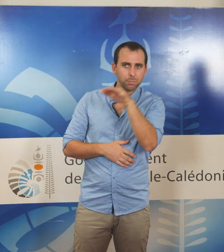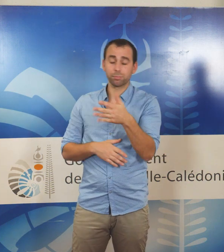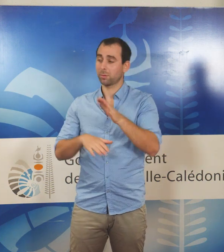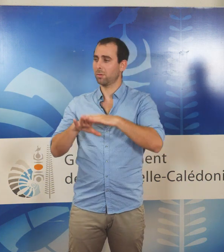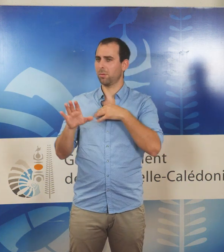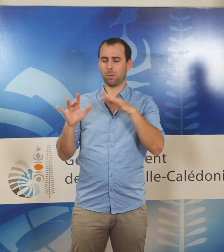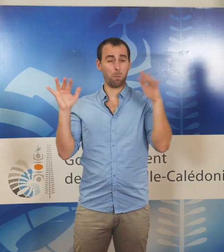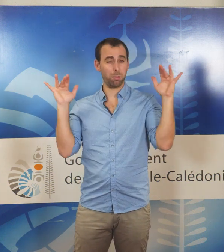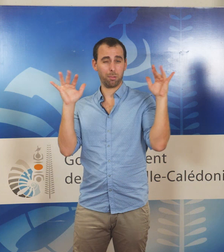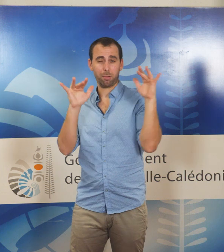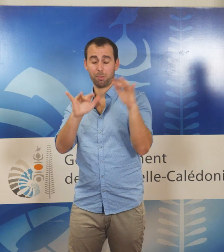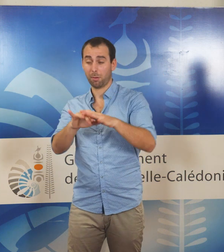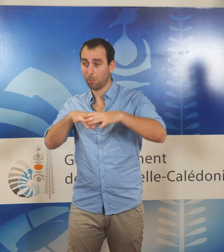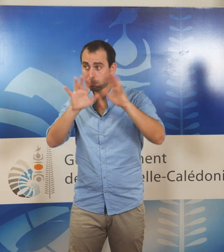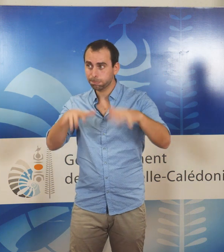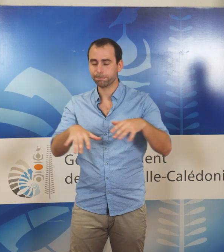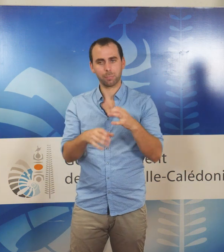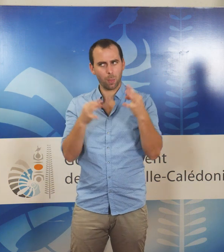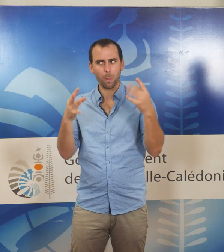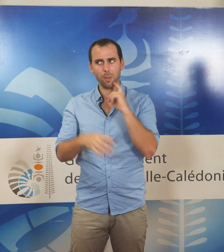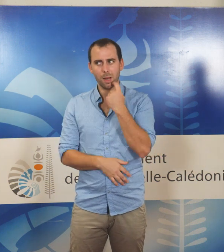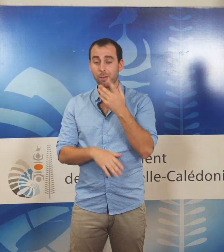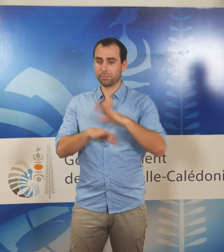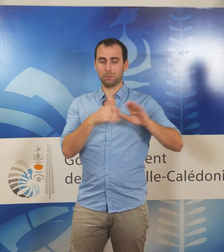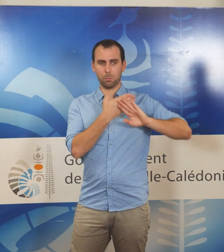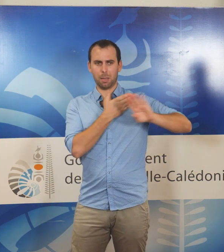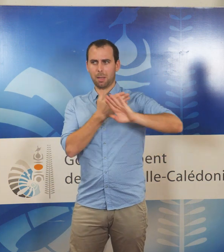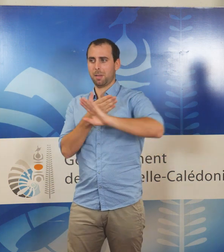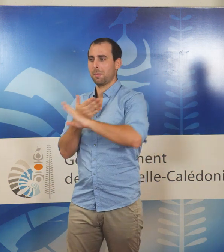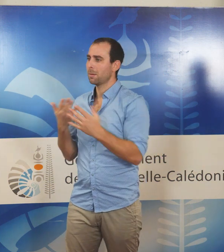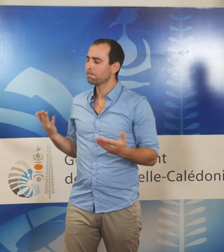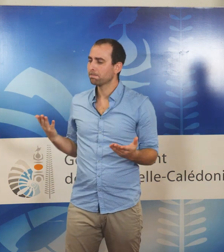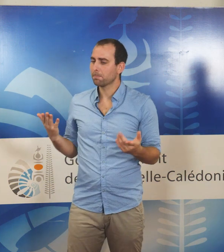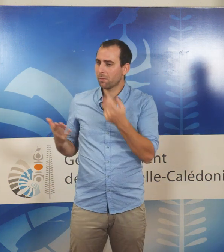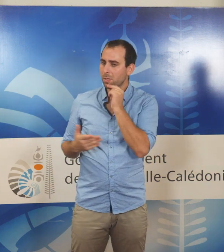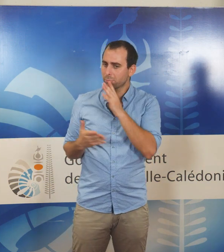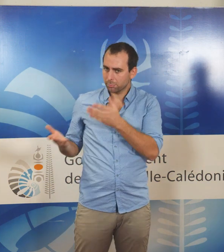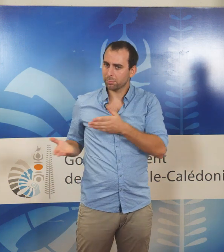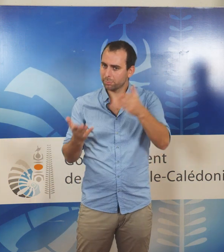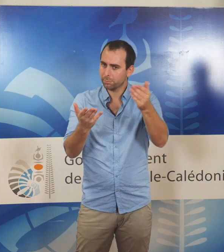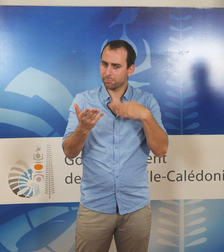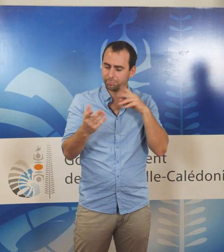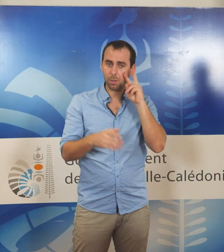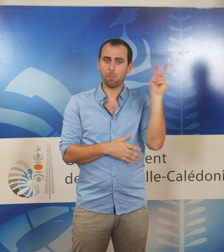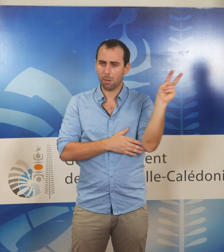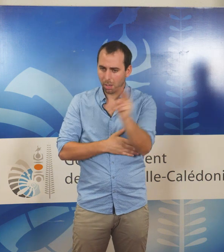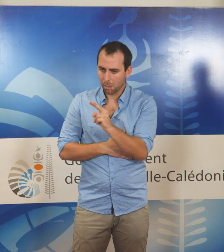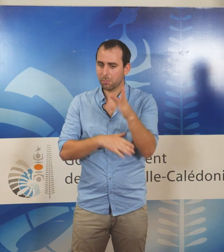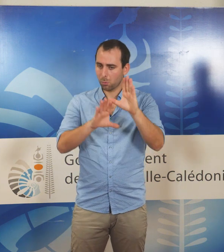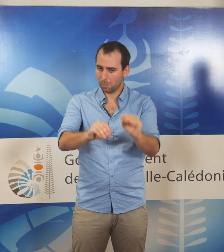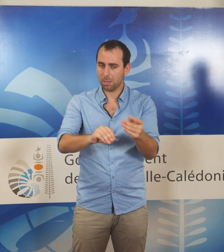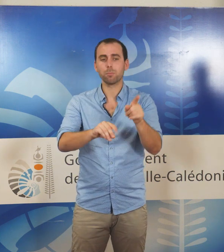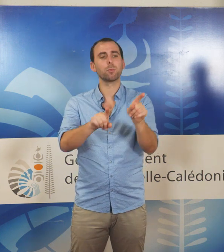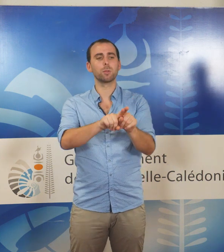distance, les distances sociales qu'il faut maintenir. Donc, allez regarder sur place ce qui se passe. Et puis, le foyer qui a